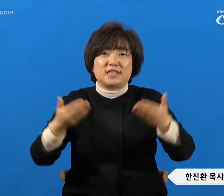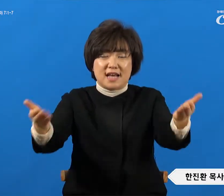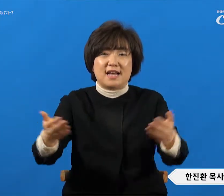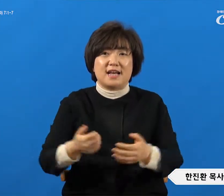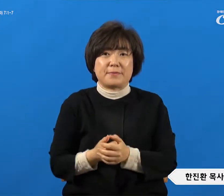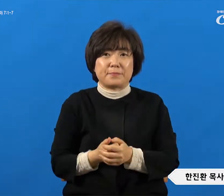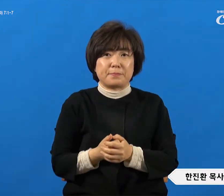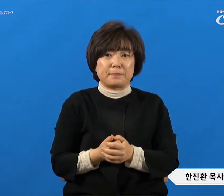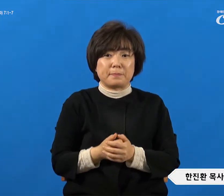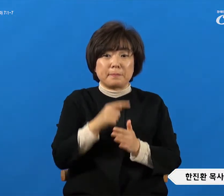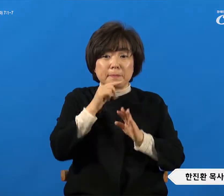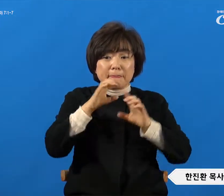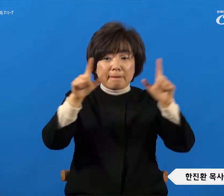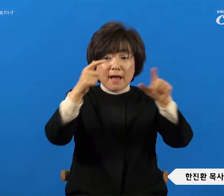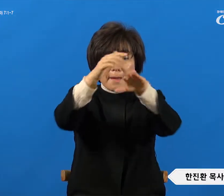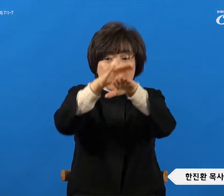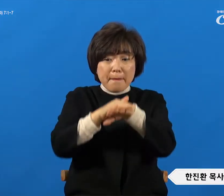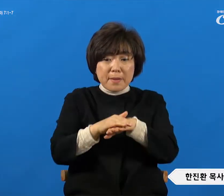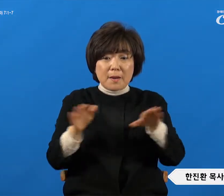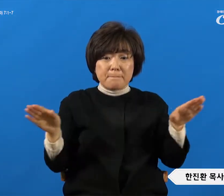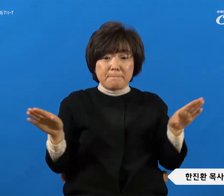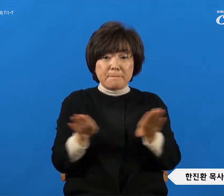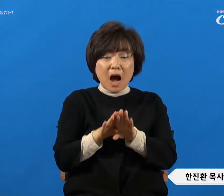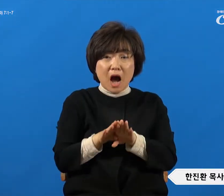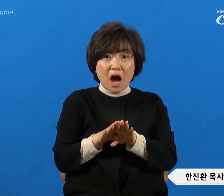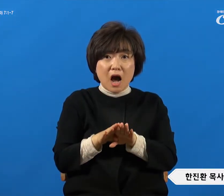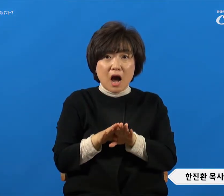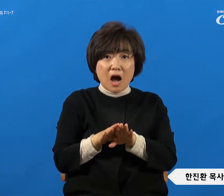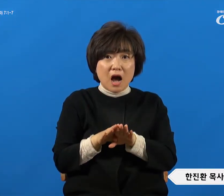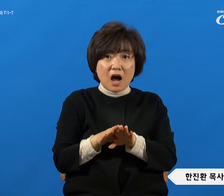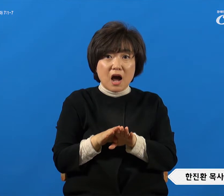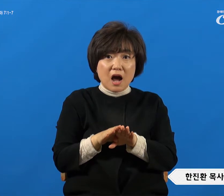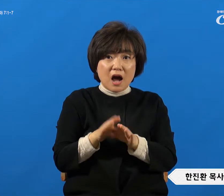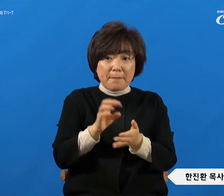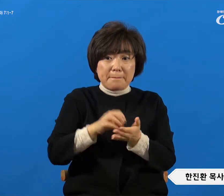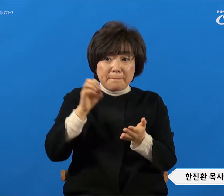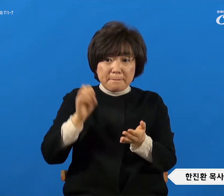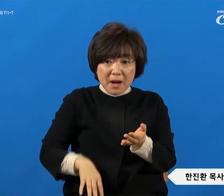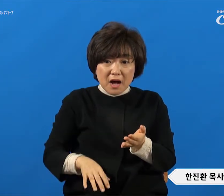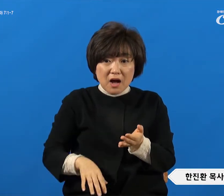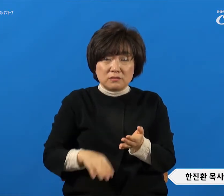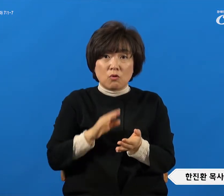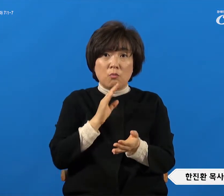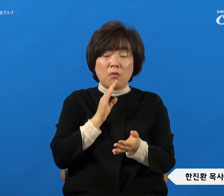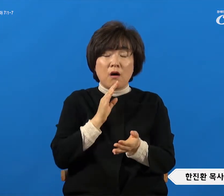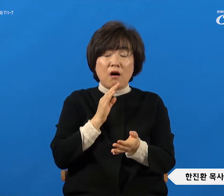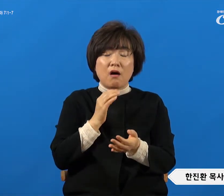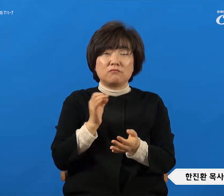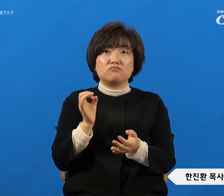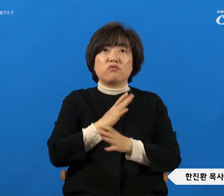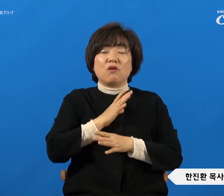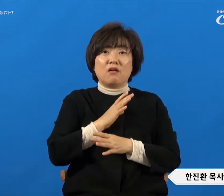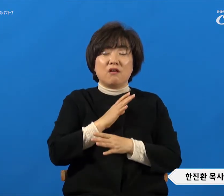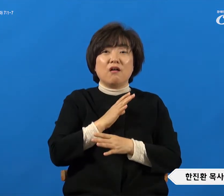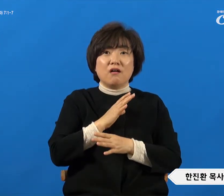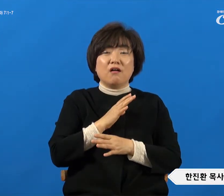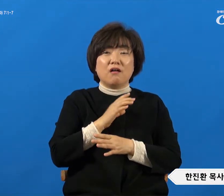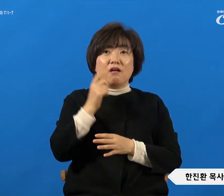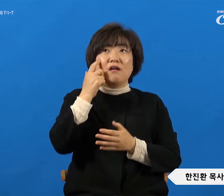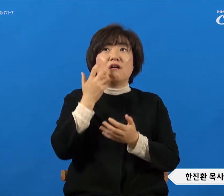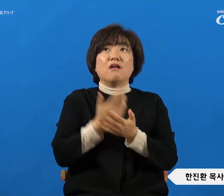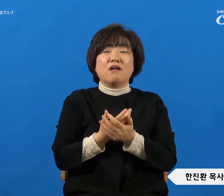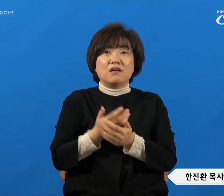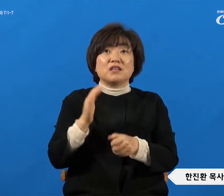주일 예배를 생략하는 것은 너무나도 파격적이고 그건 잘못된 것이죠. 그건 잘못된